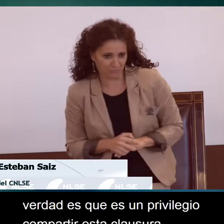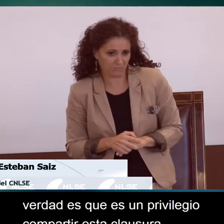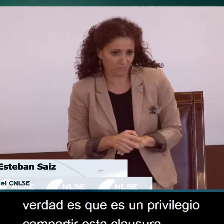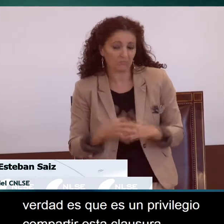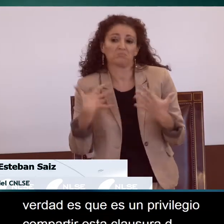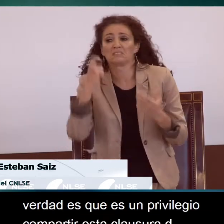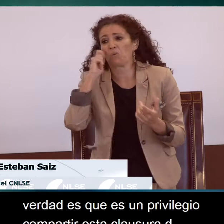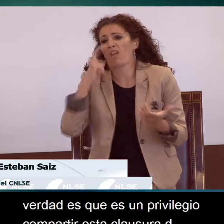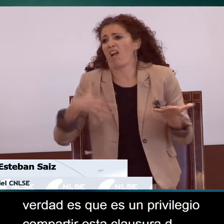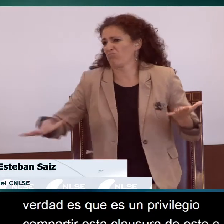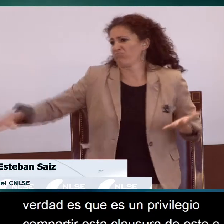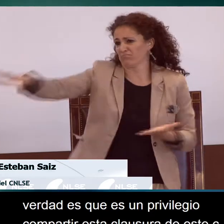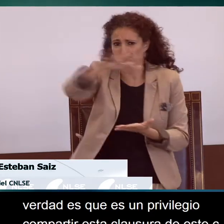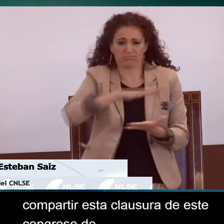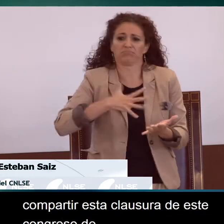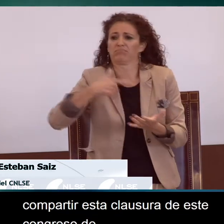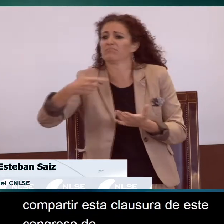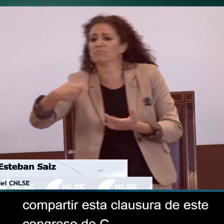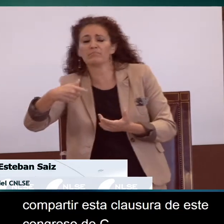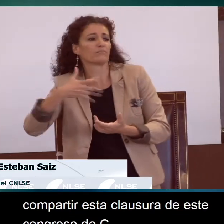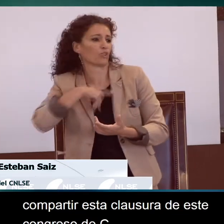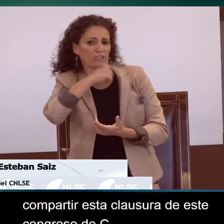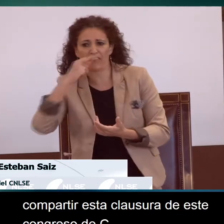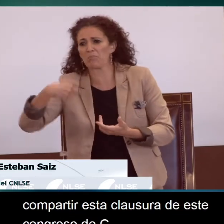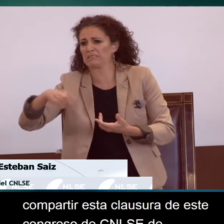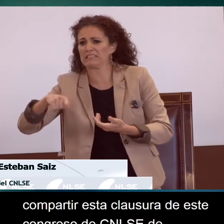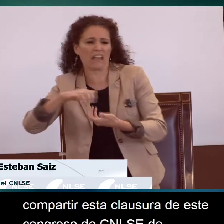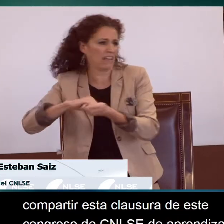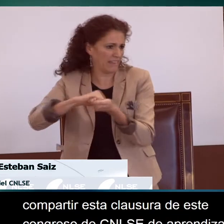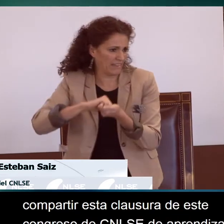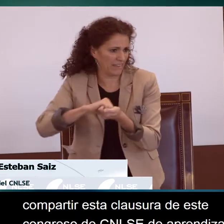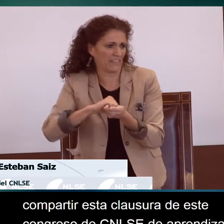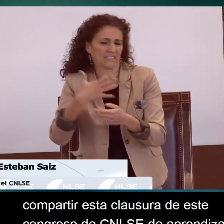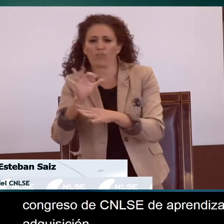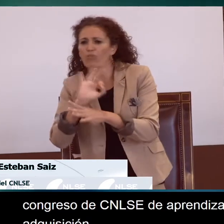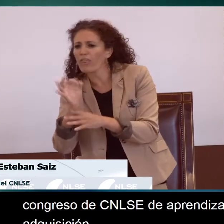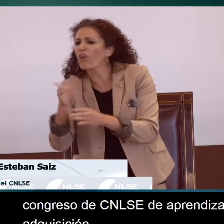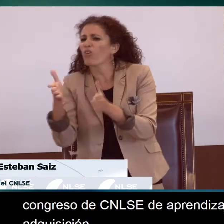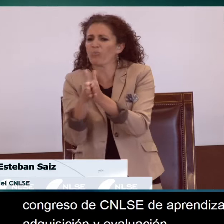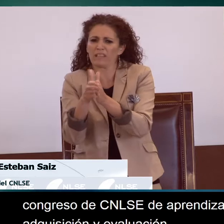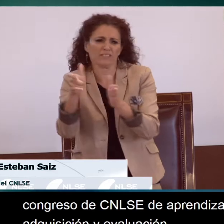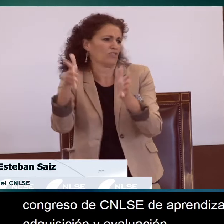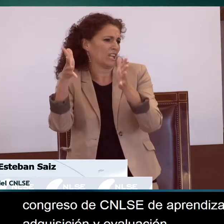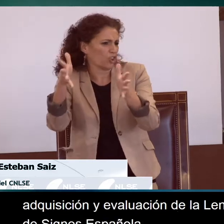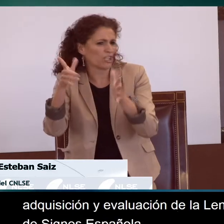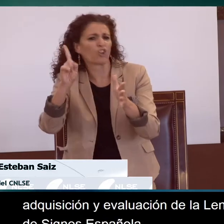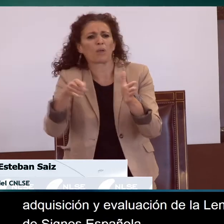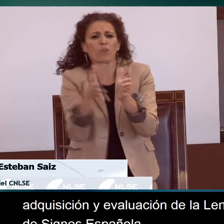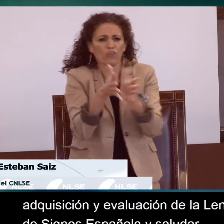Española. Y saludar, como no, a todos los que estáis presentes, a Concha, presidenta de la CNSI y su fundación, a compañeros del